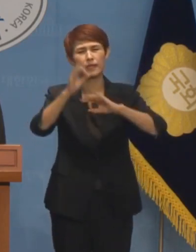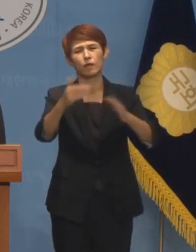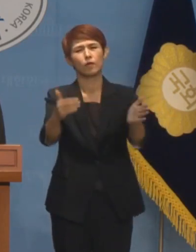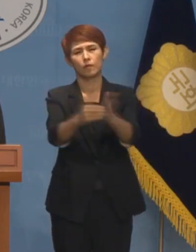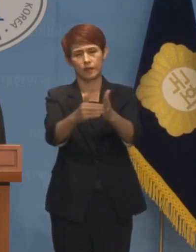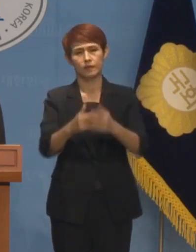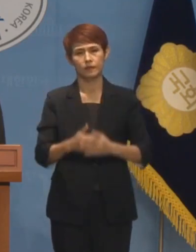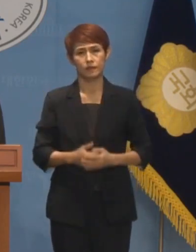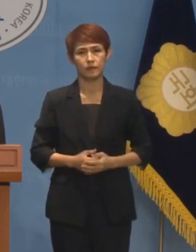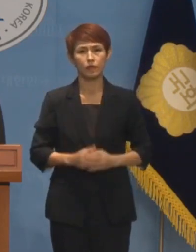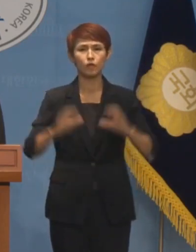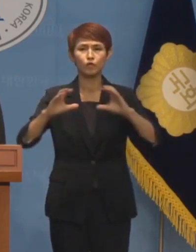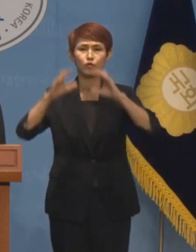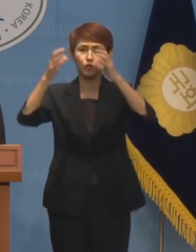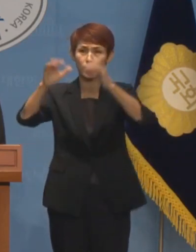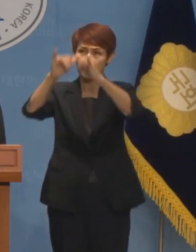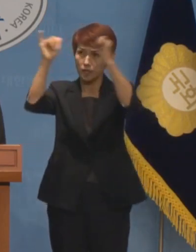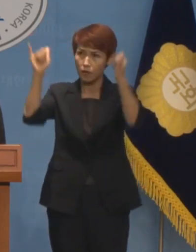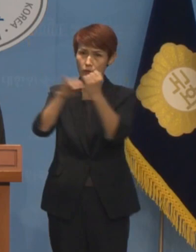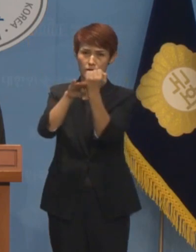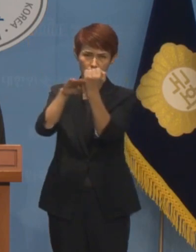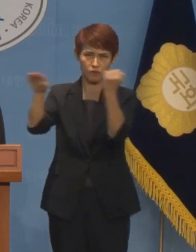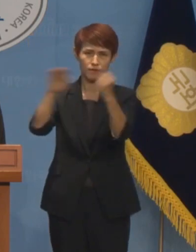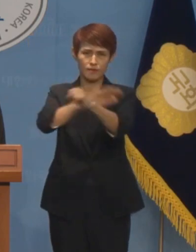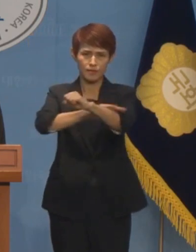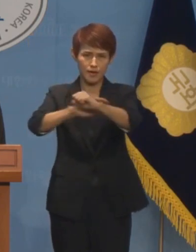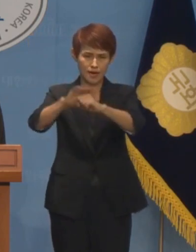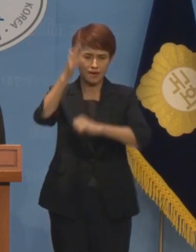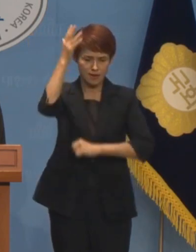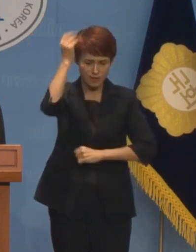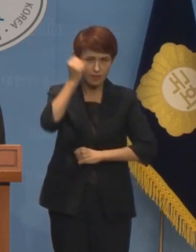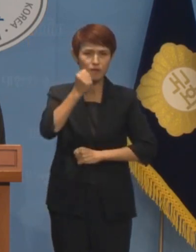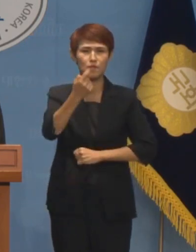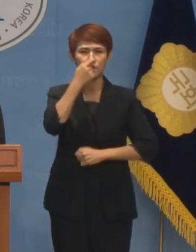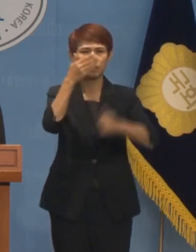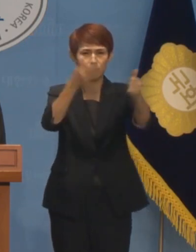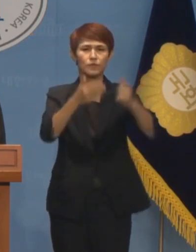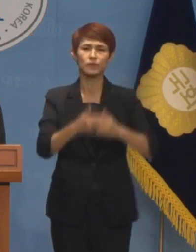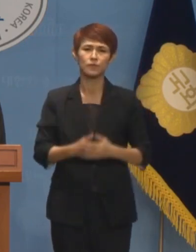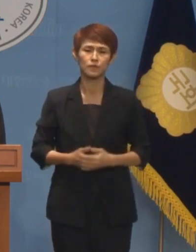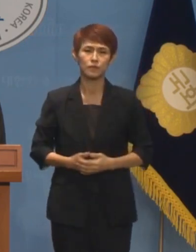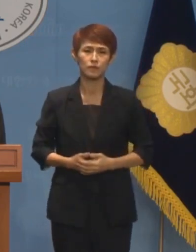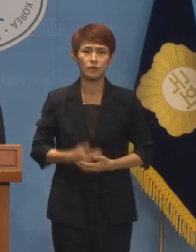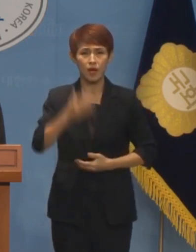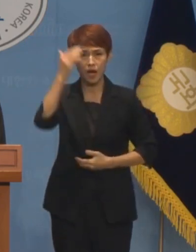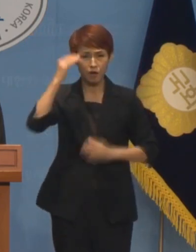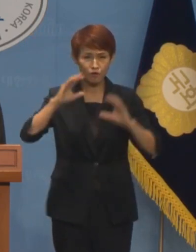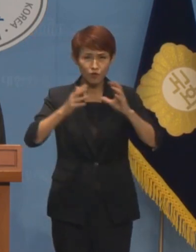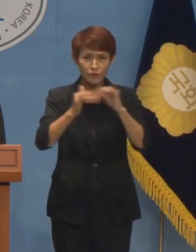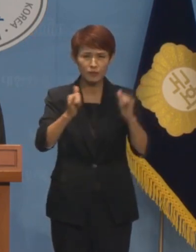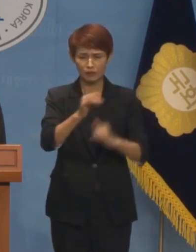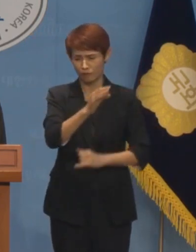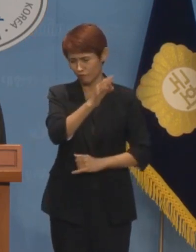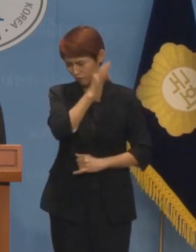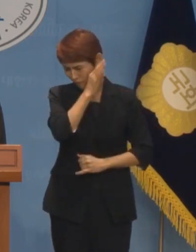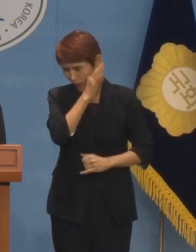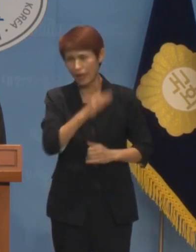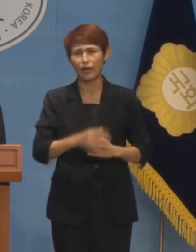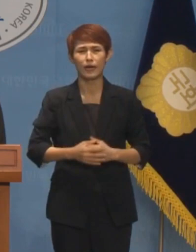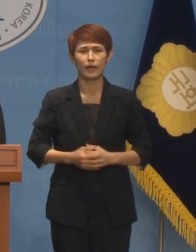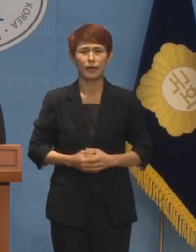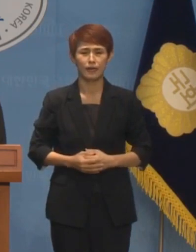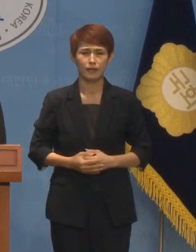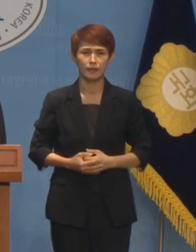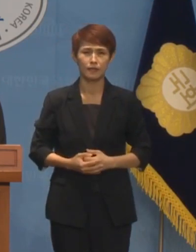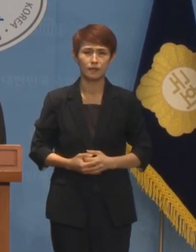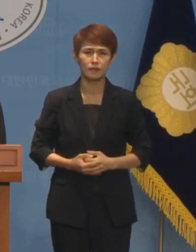마시고 국제사회 기준 똑똑히 배우십시오. 우리 국민들은 부끄러워 얼굴을 들